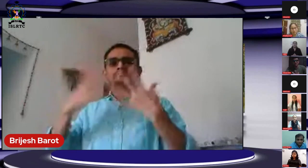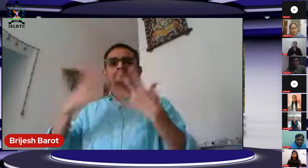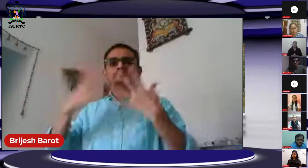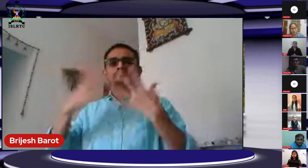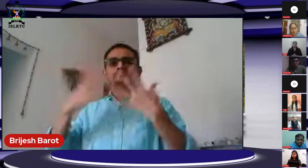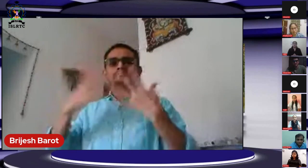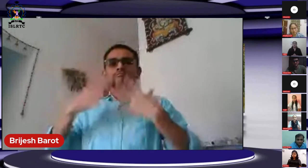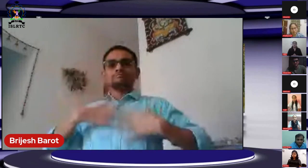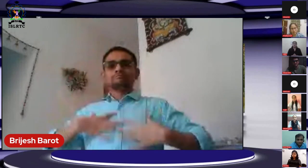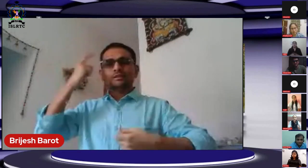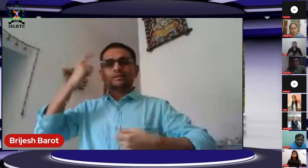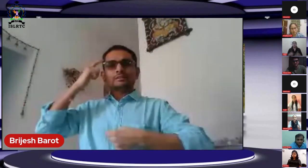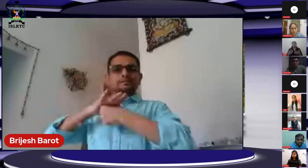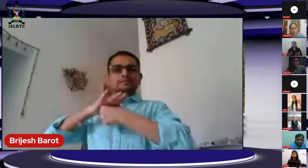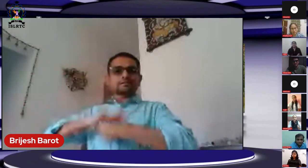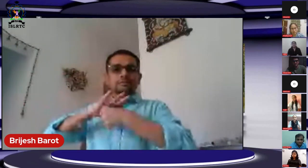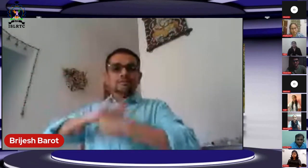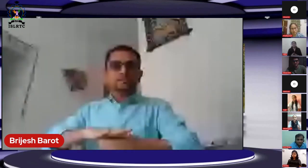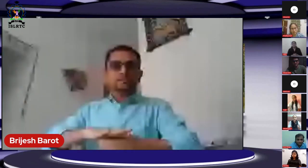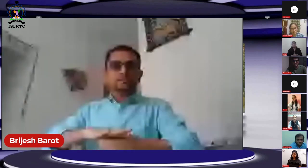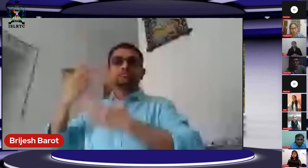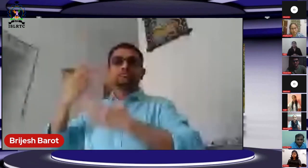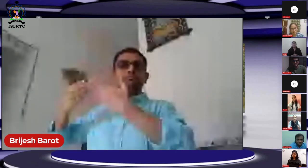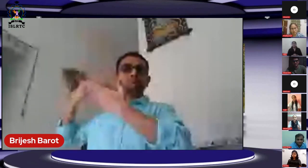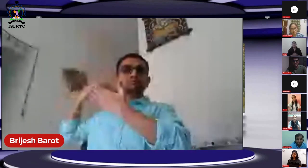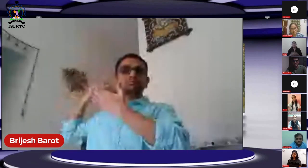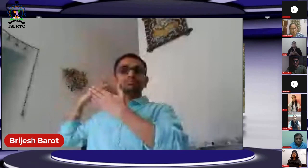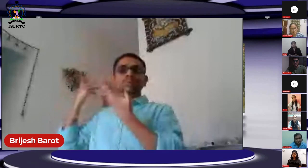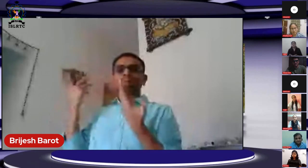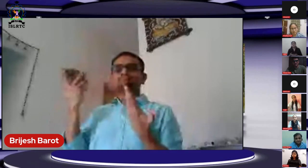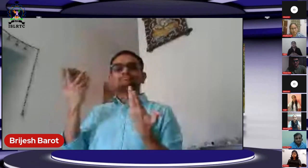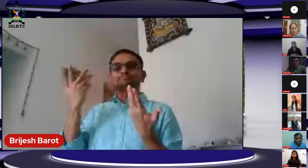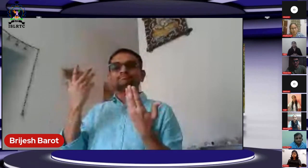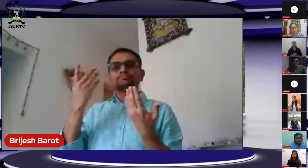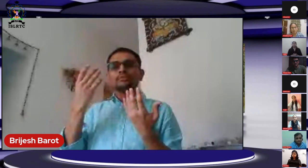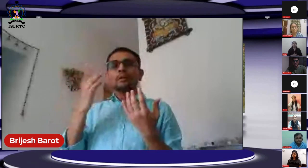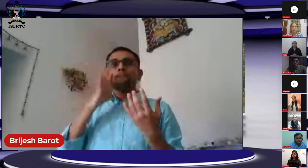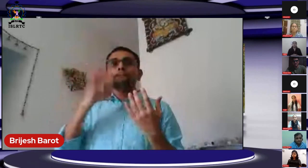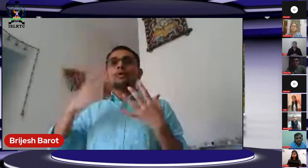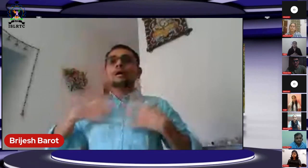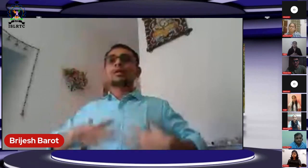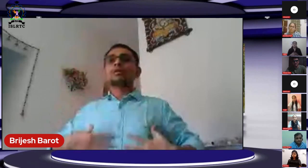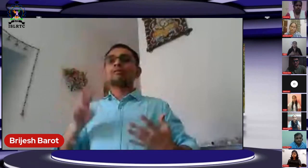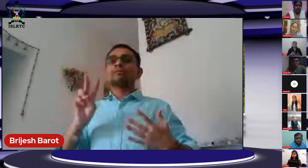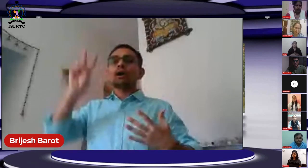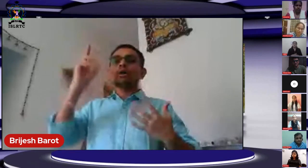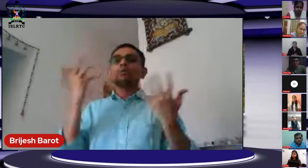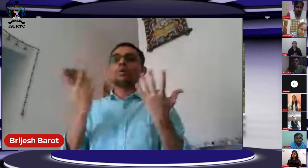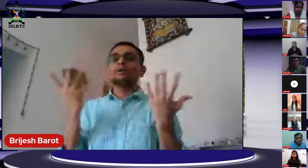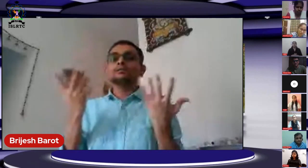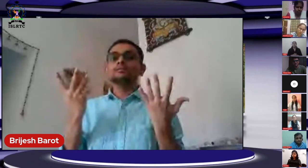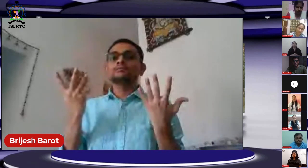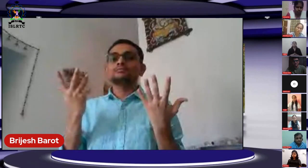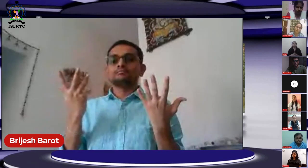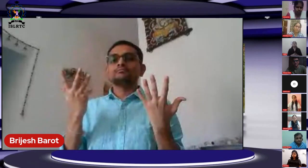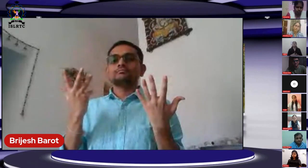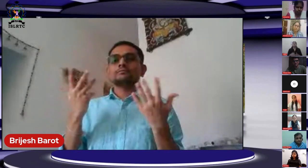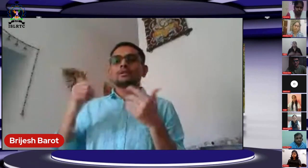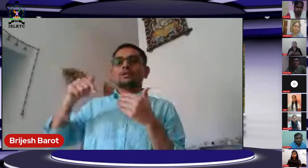डेफ लोग इतने भी है, जैसे कई सारी उनको प्रॉब्लम होती है, किसी को डायबिटीज है, किसी को मेंटली स्ट्रेस है, तो हेल्थ के हमारी क्या